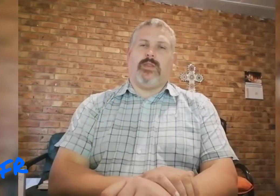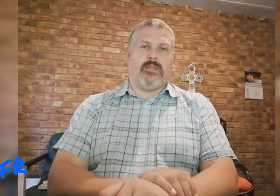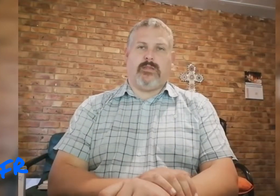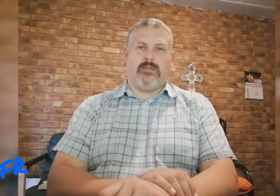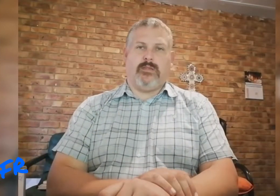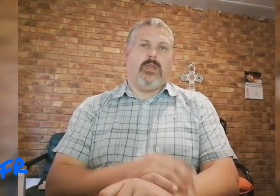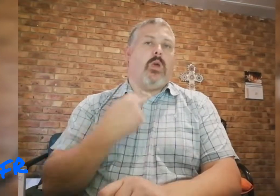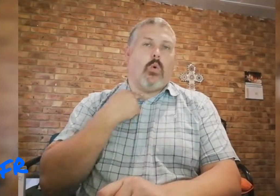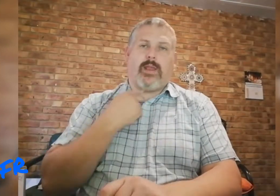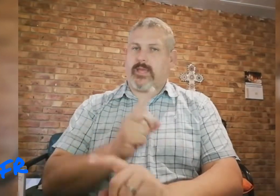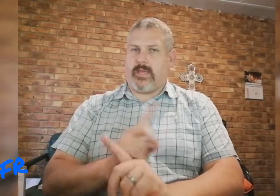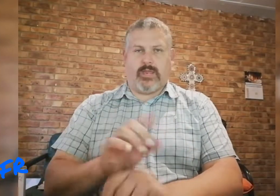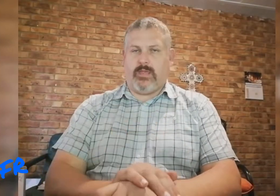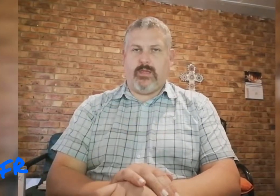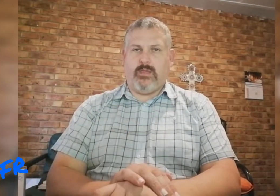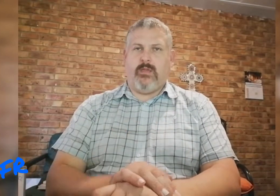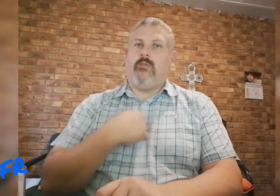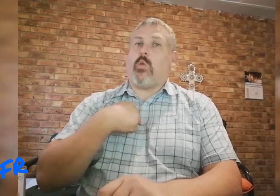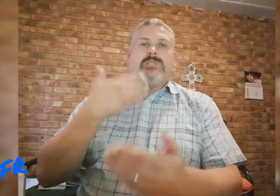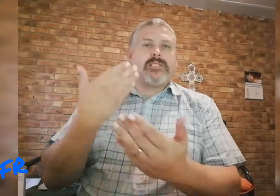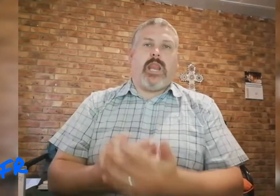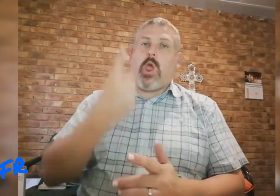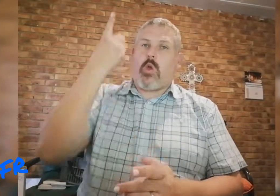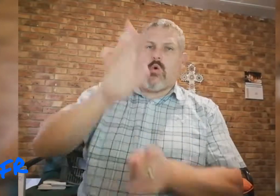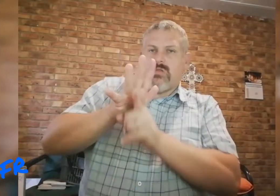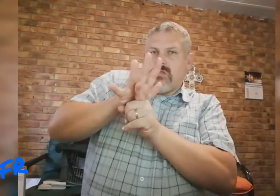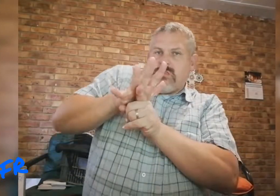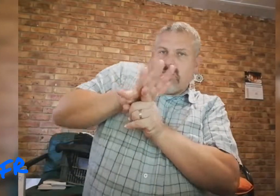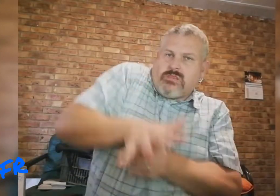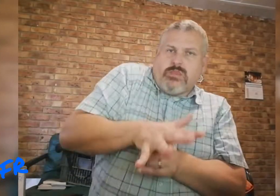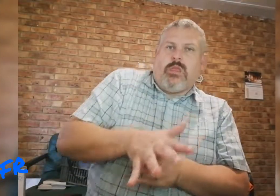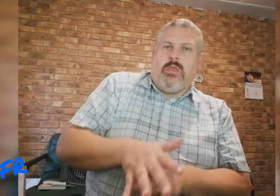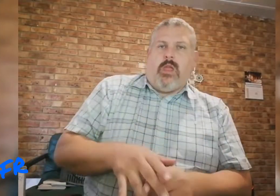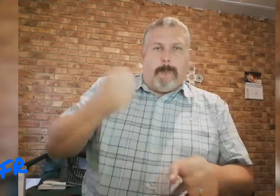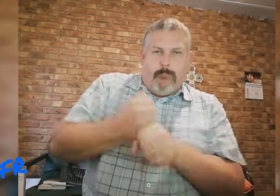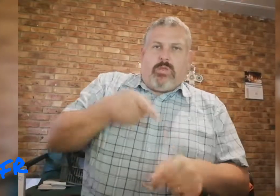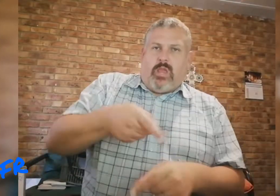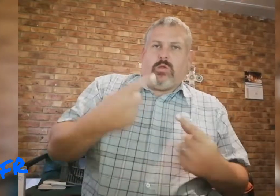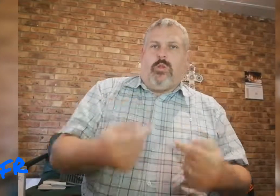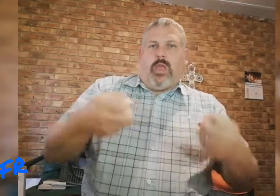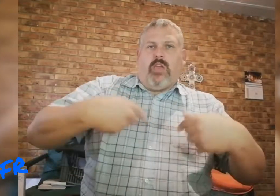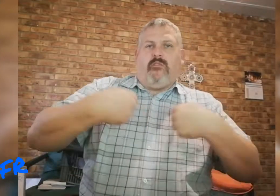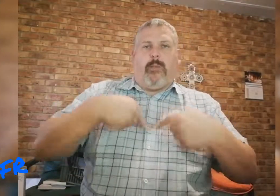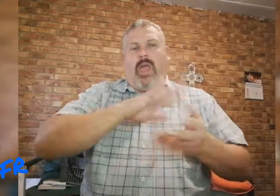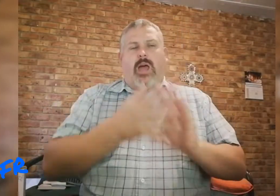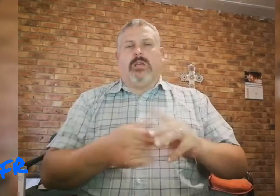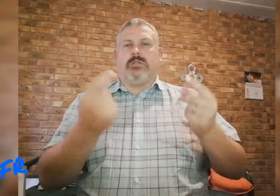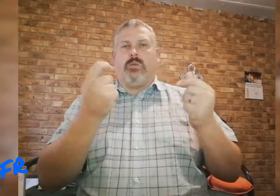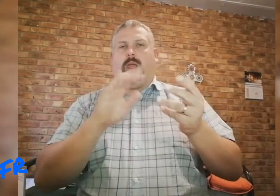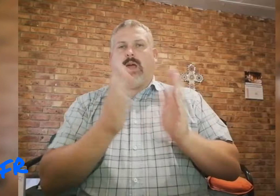nie, ongelukkig nie. Ons kan nie God, moet dit doen, geef my